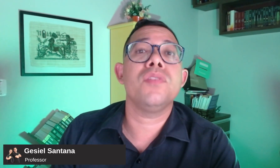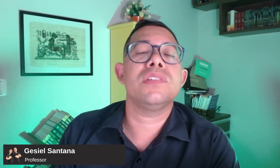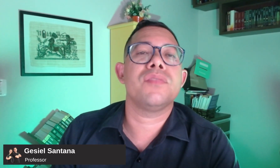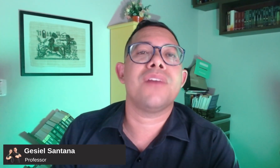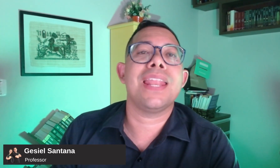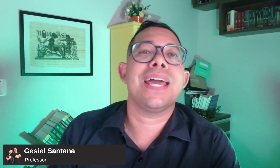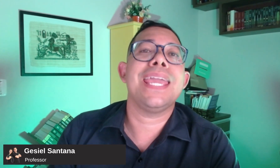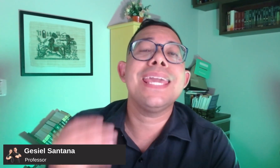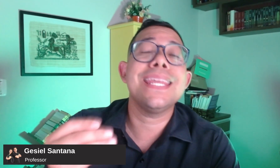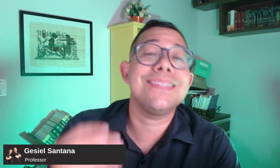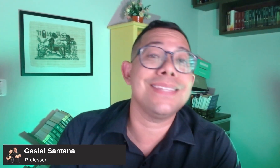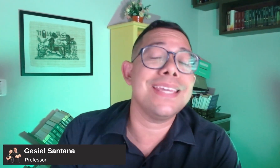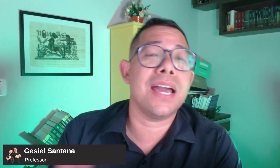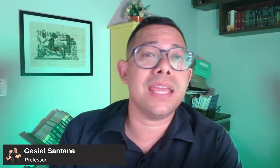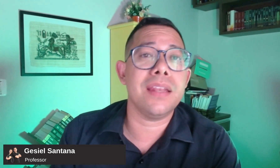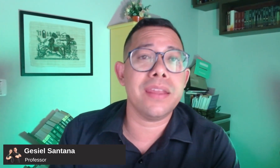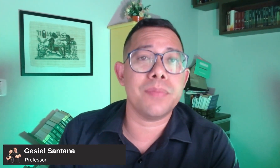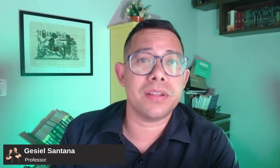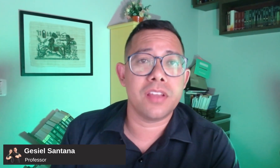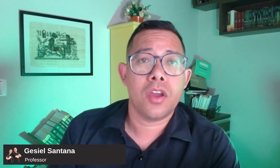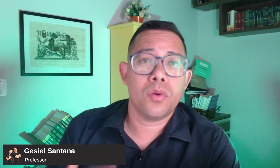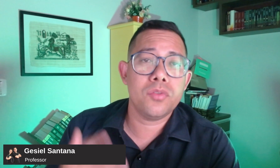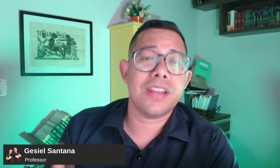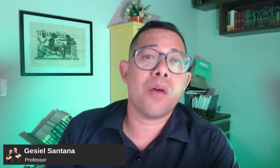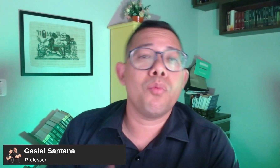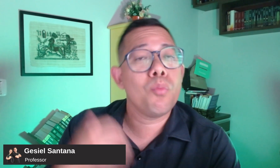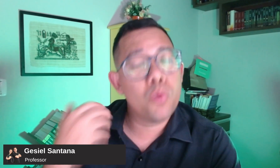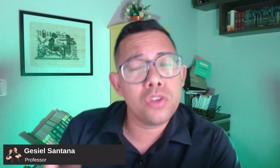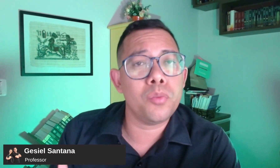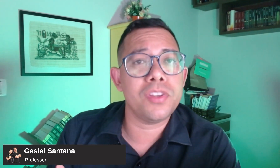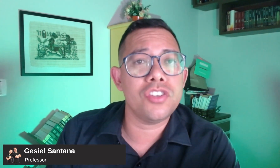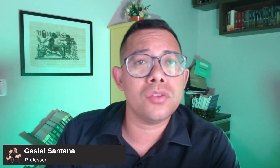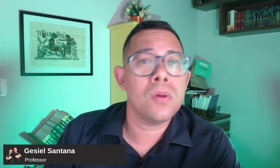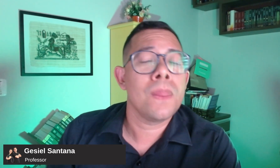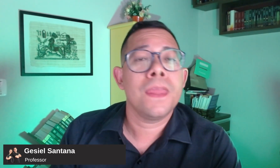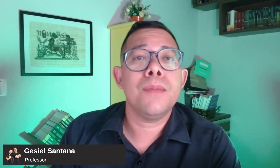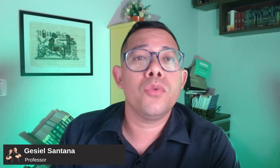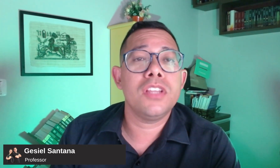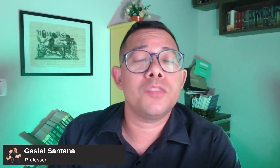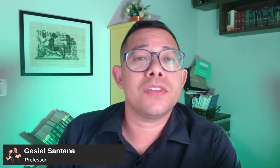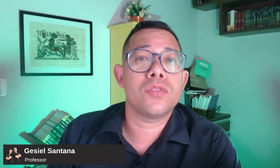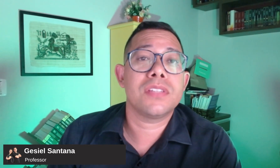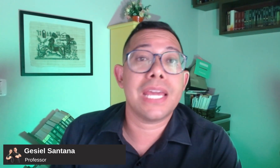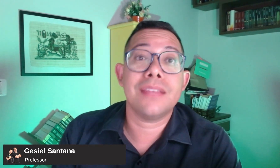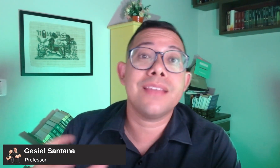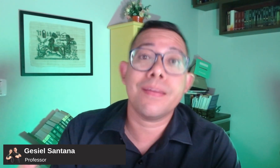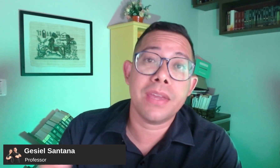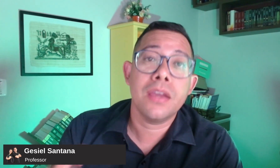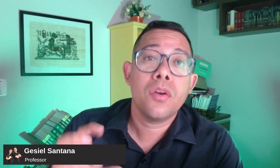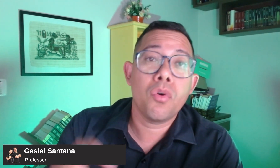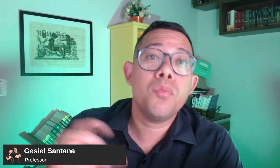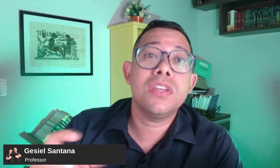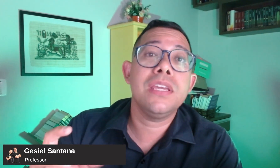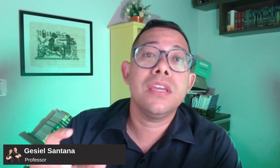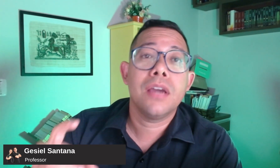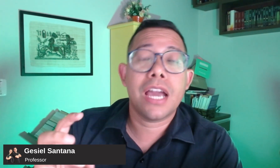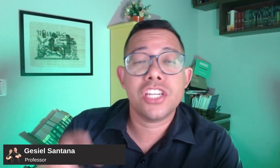você fala heresia em Libras. Um sinal muito pedido e muitas pessoas querem saber como que a gente